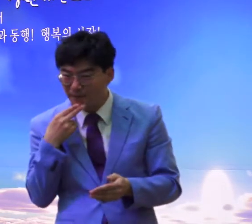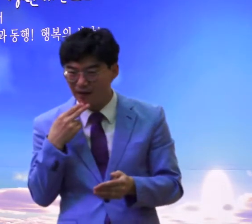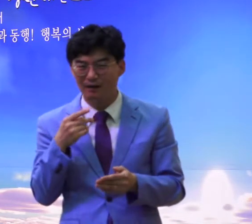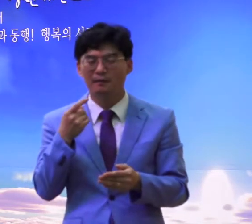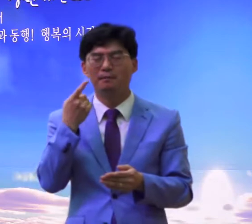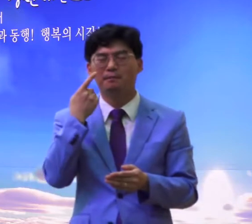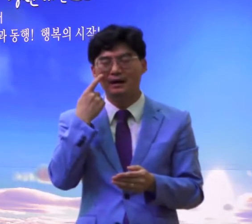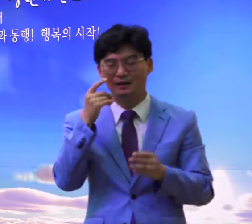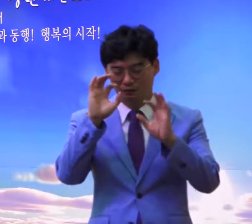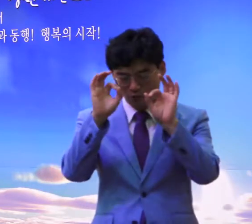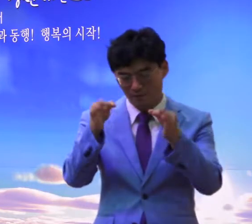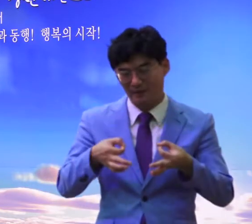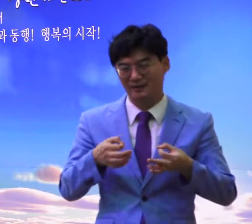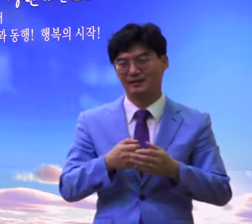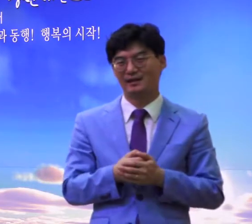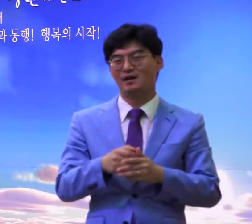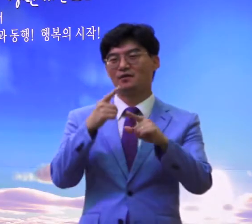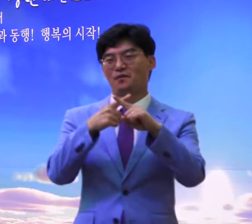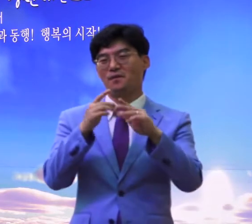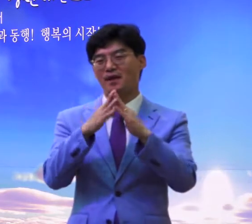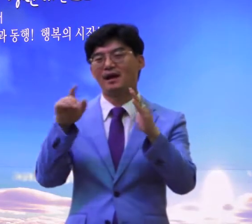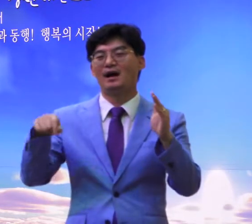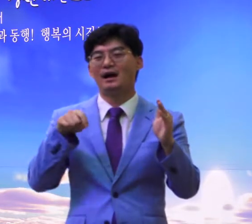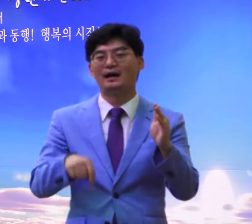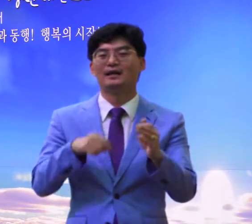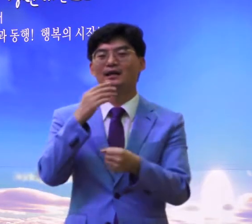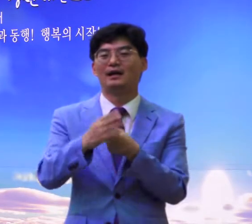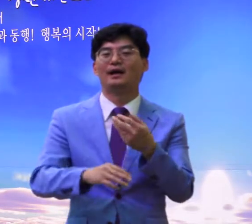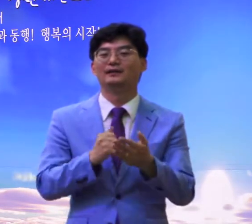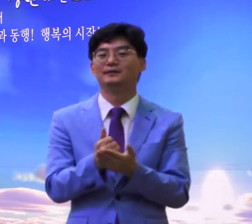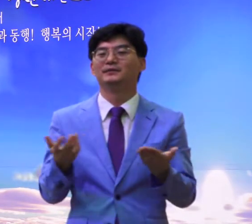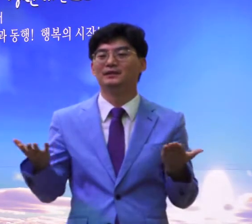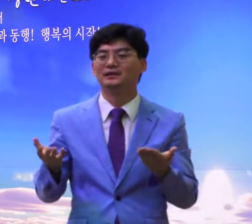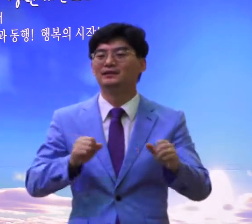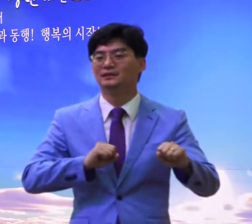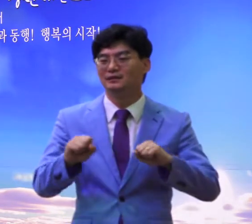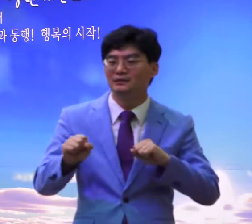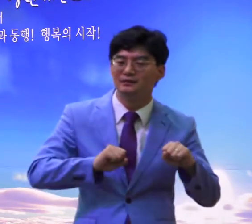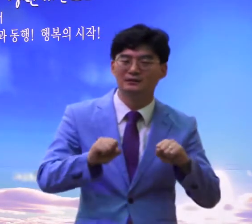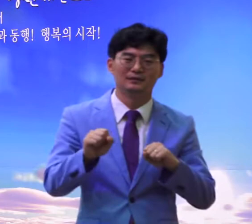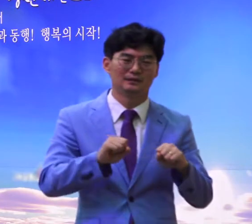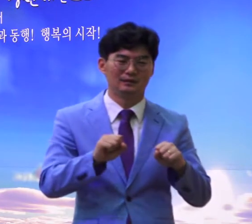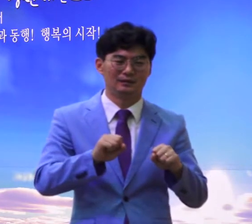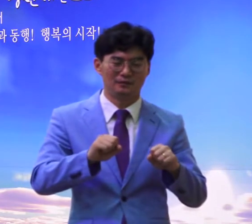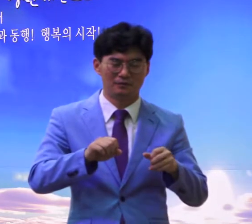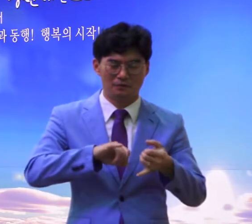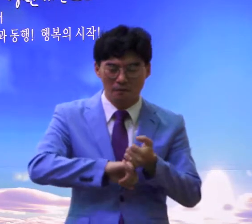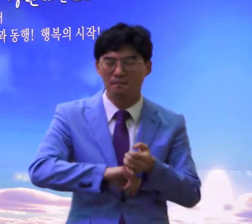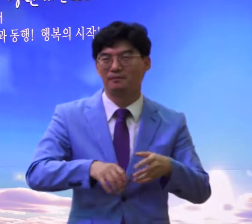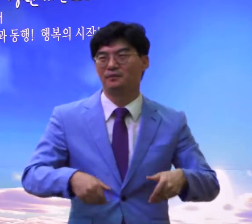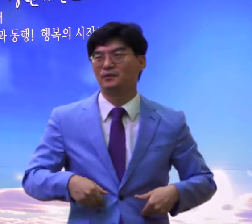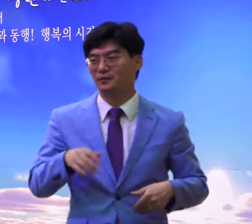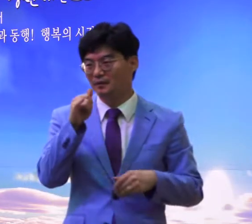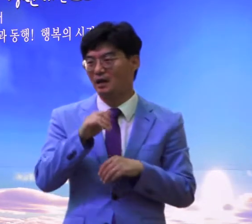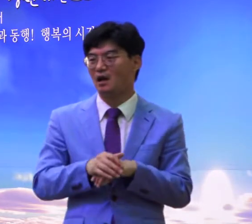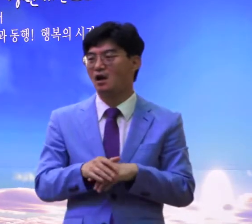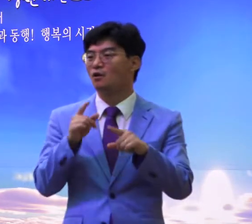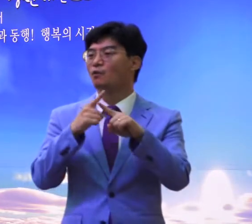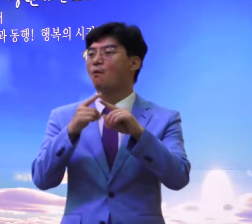실천되고 역사하는 곳이 교회여야 하는데 그렇지 않는 것, 그것을 가장 경계해야 합니다. 교회에서 사람이